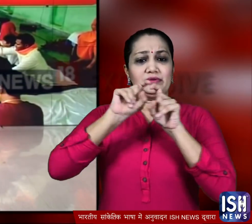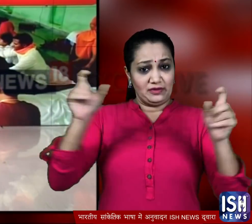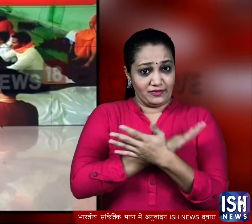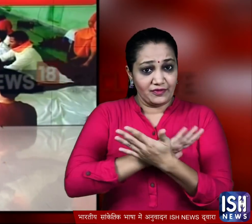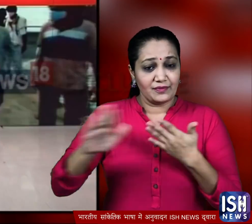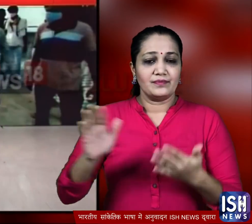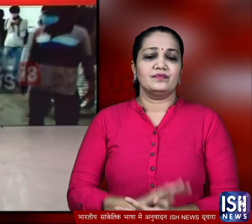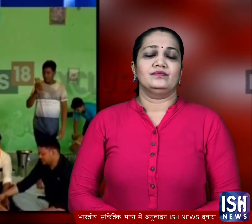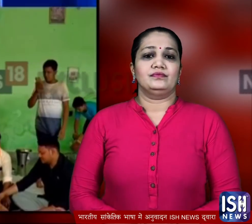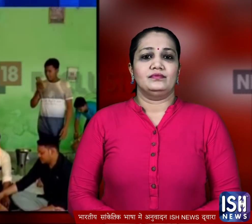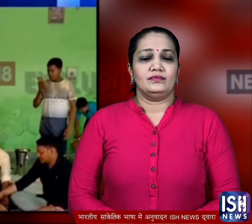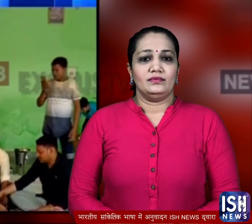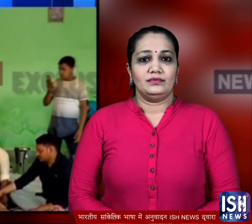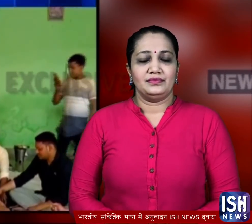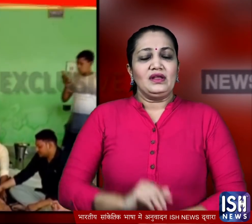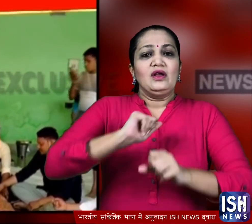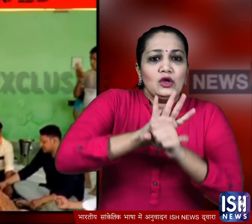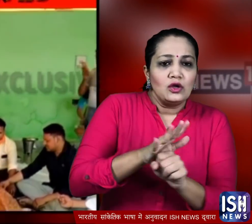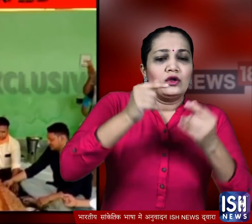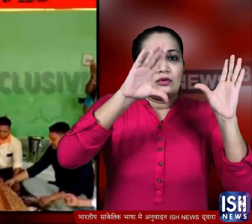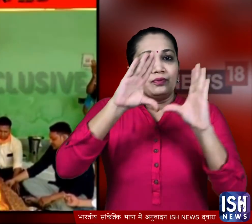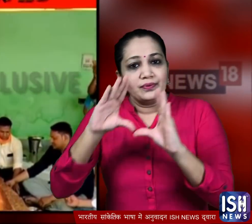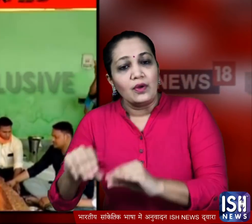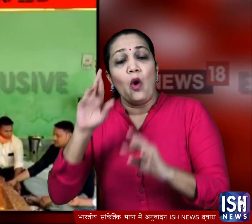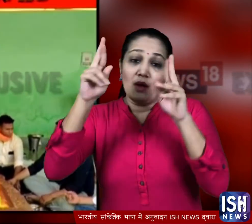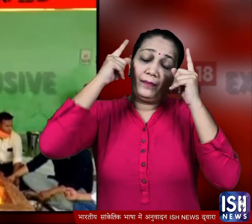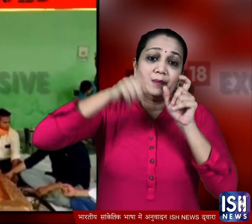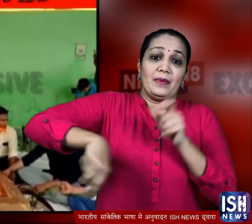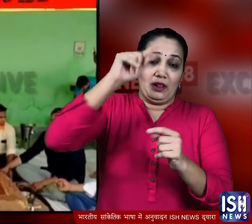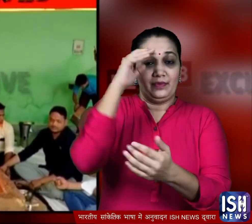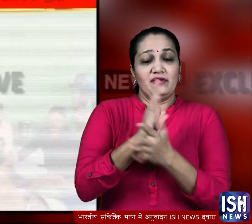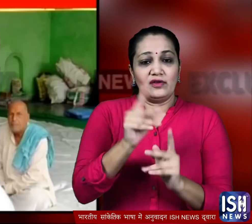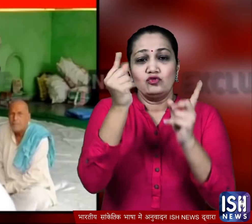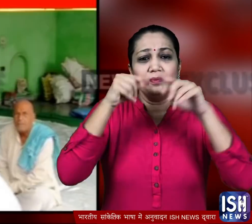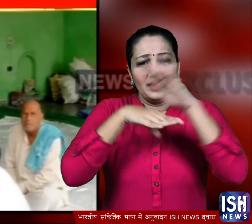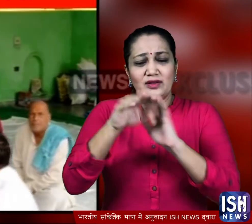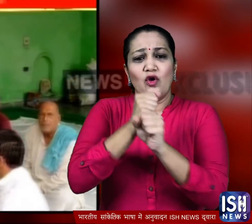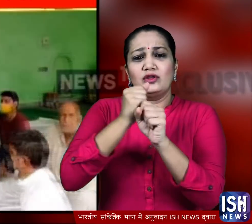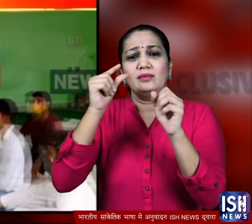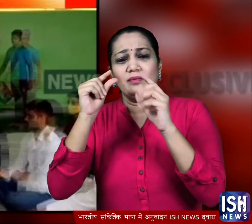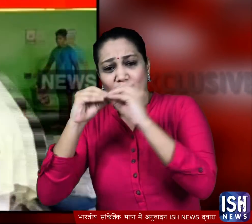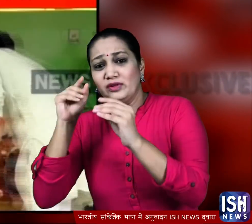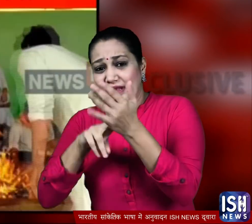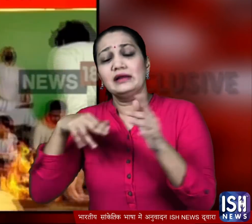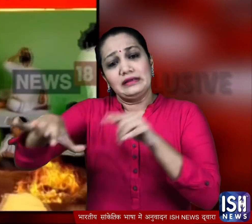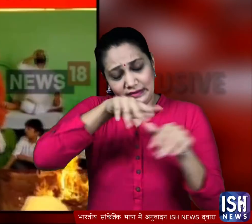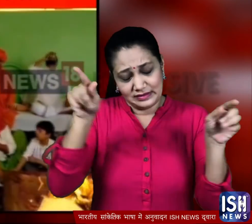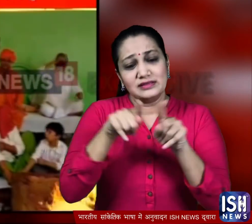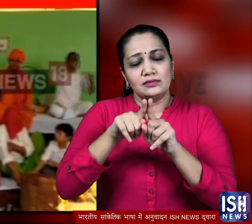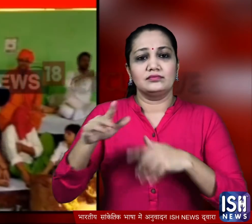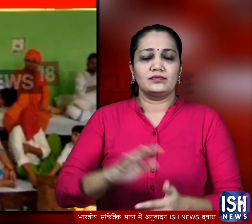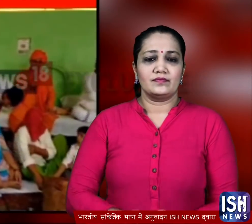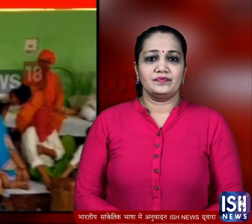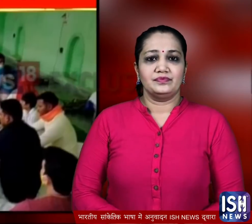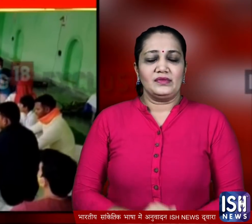वातावरण शुद्ध होगा, जिसमें इस महामारी का खतरा काफी हद तक कम हो जाएगा। उत्तर प्रदेश के गौतम बुद्ध नगर जिले में भी इसी